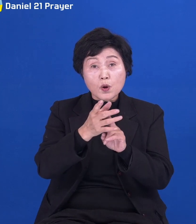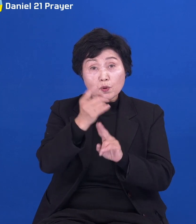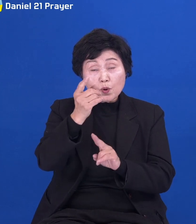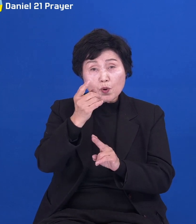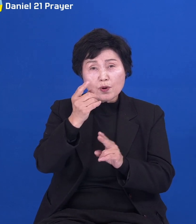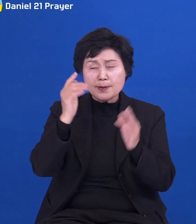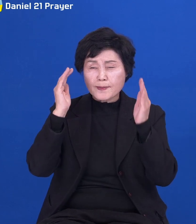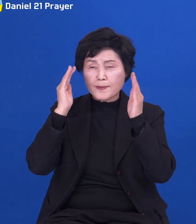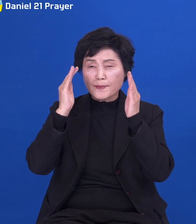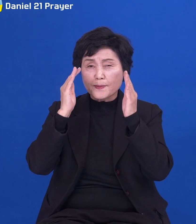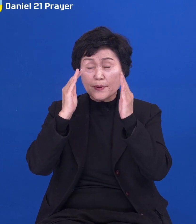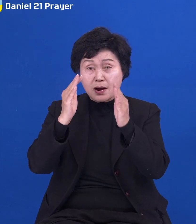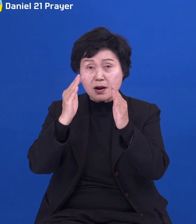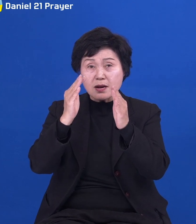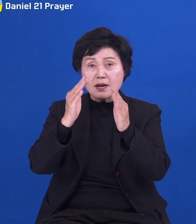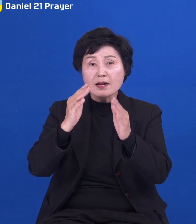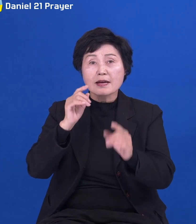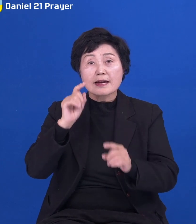것입니다.